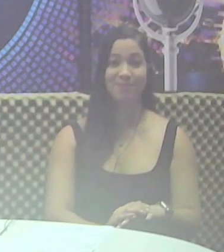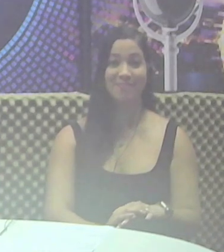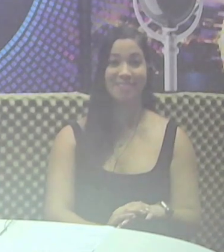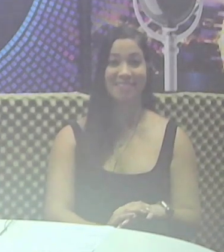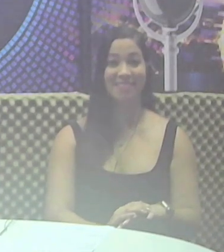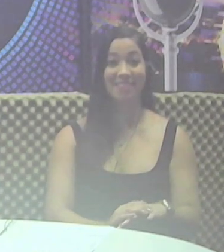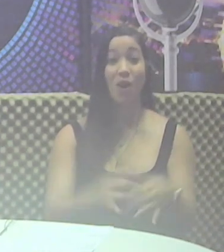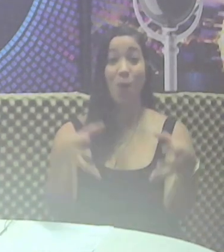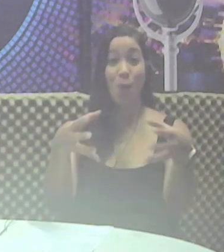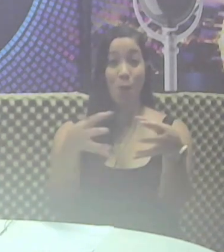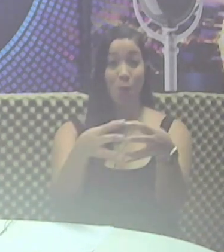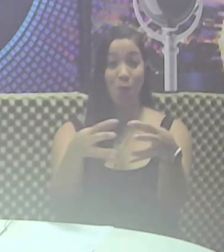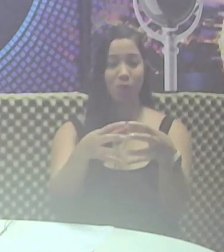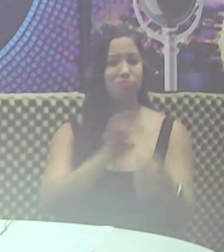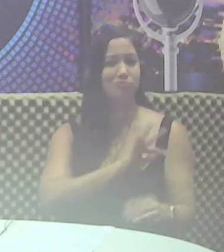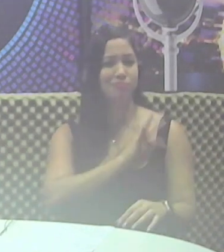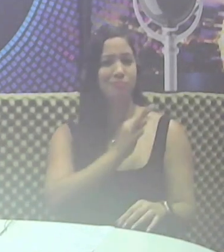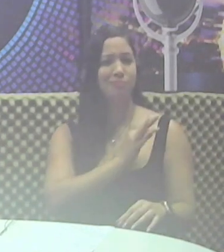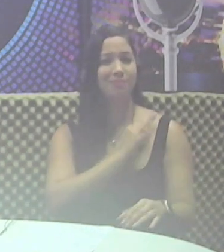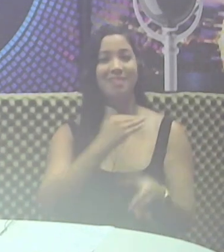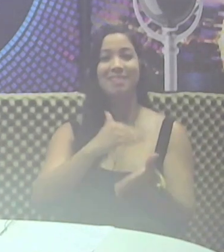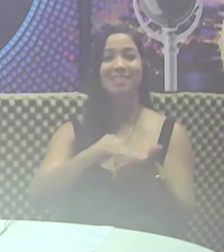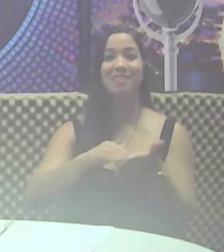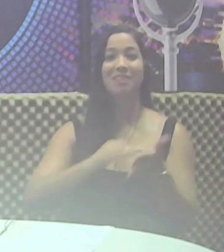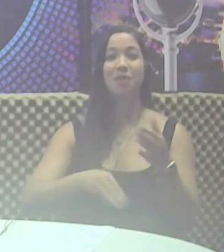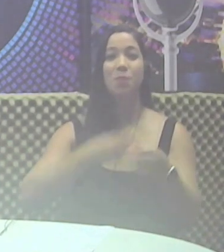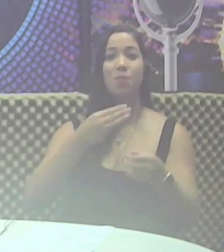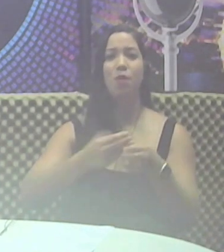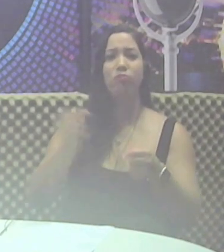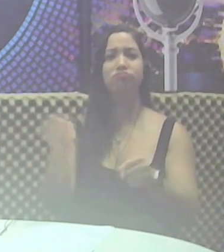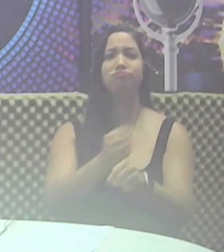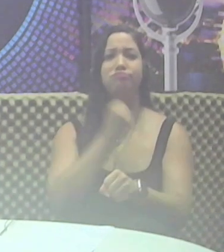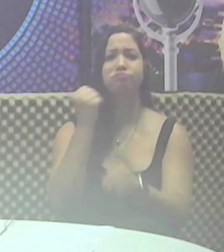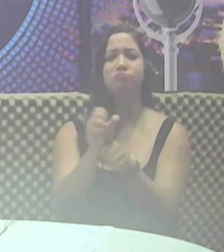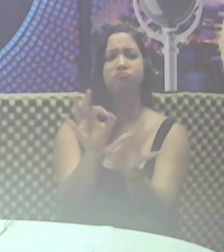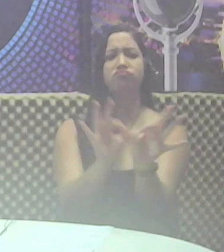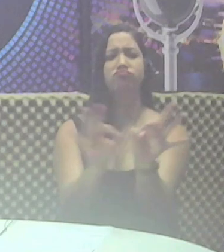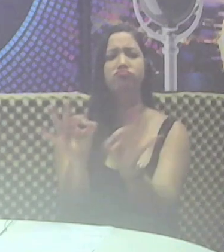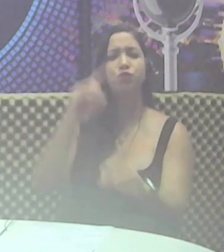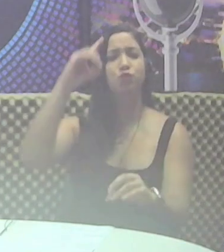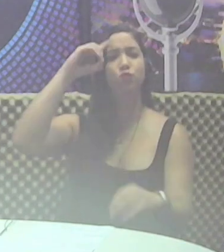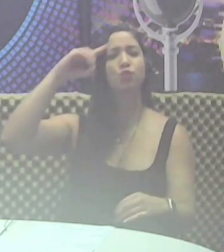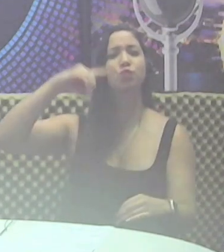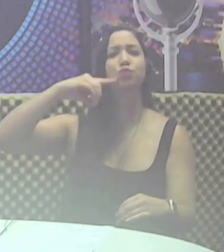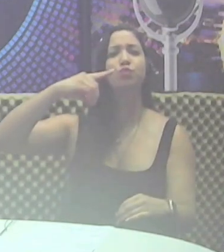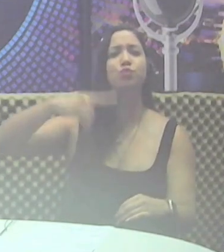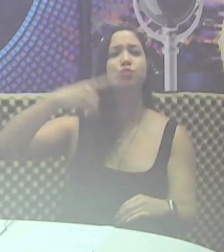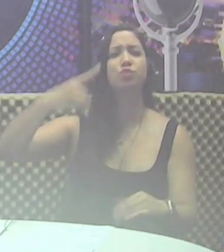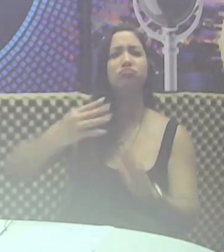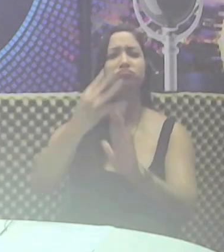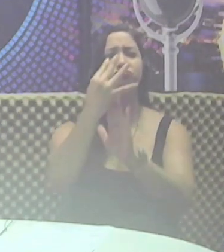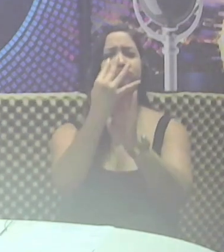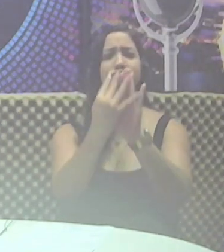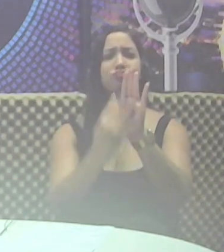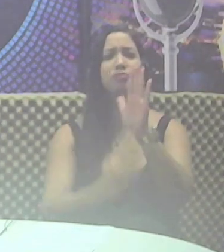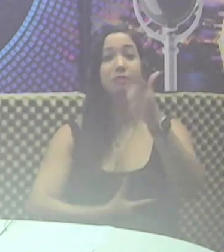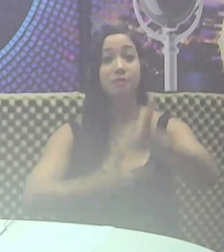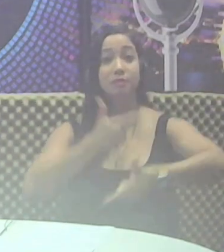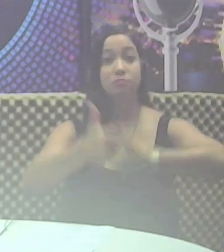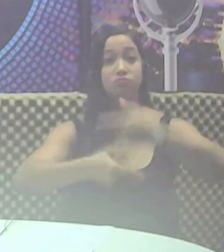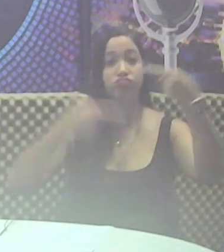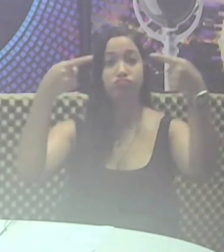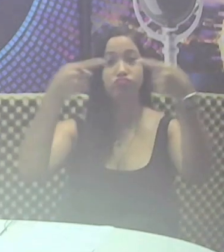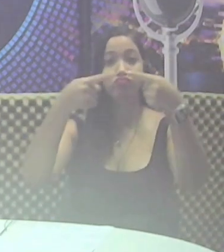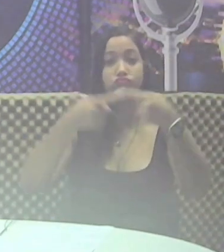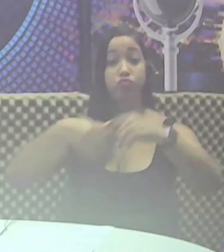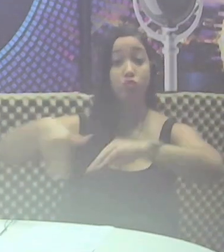A equipe técnica da Secretaria Municipal de Obras elabora diariamente o cronograma de trabalho com base no mapeamento